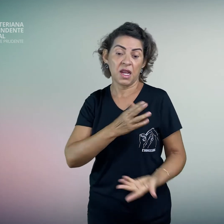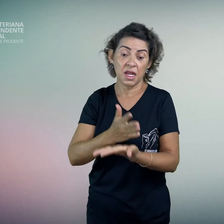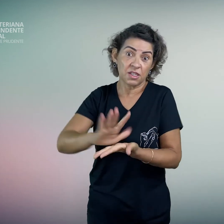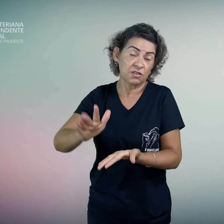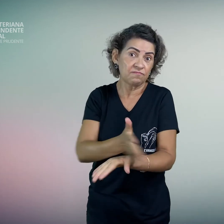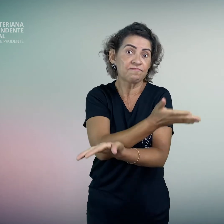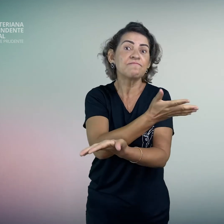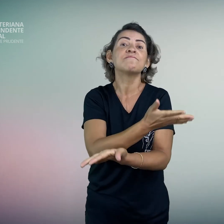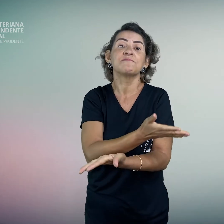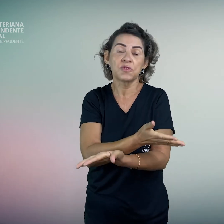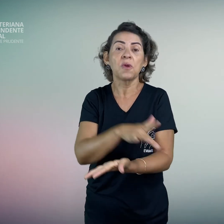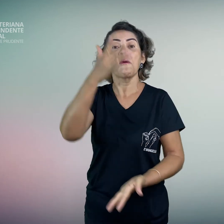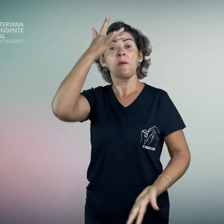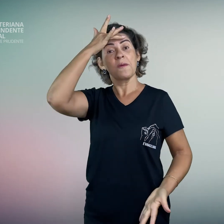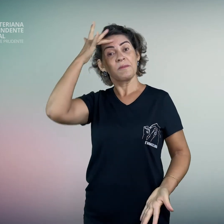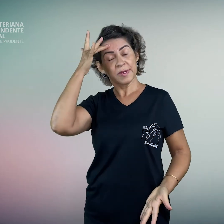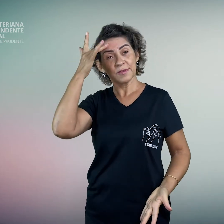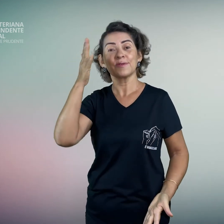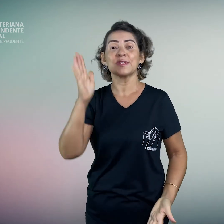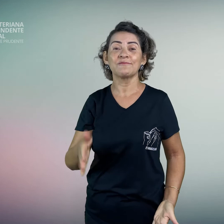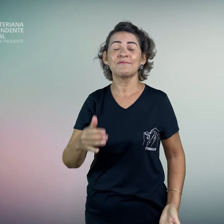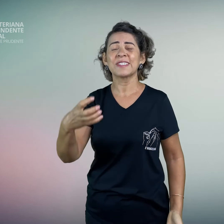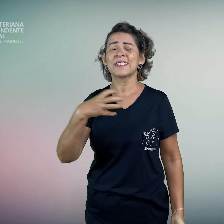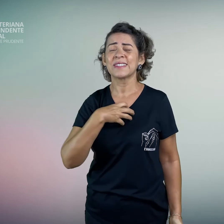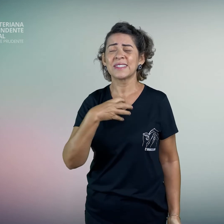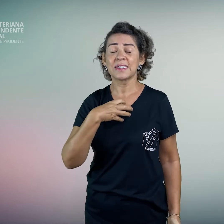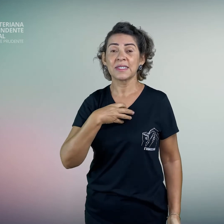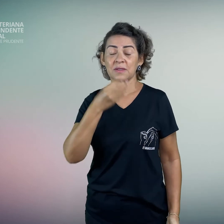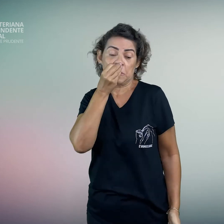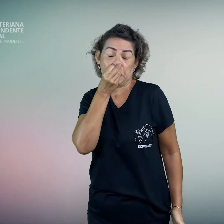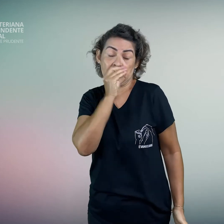Pessoas experimentadas no sofrimento e abandono.